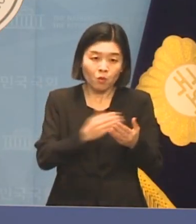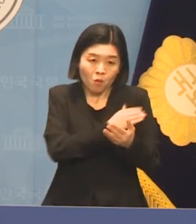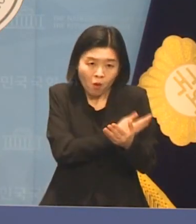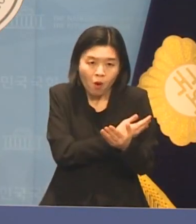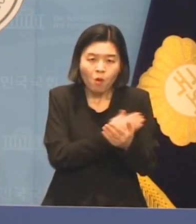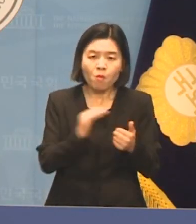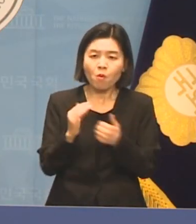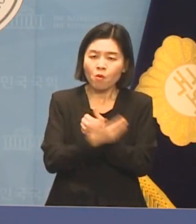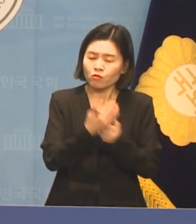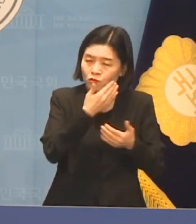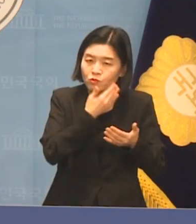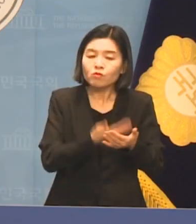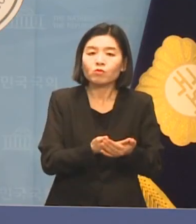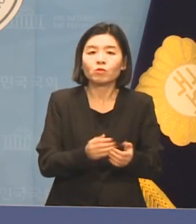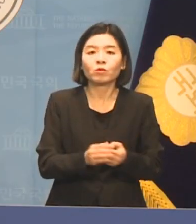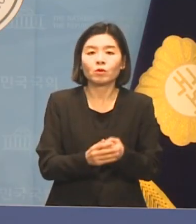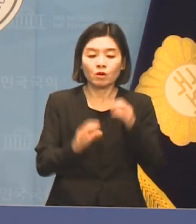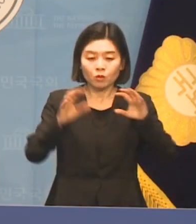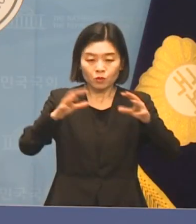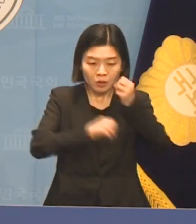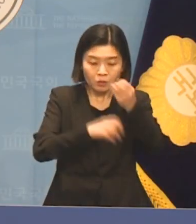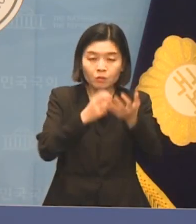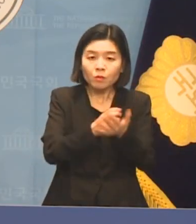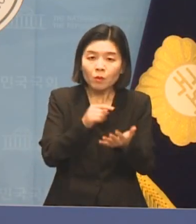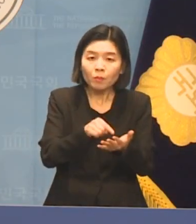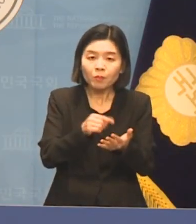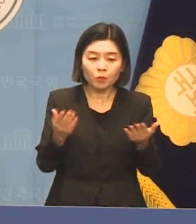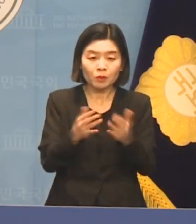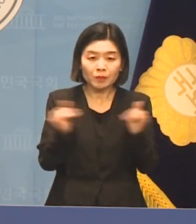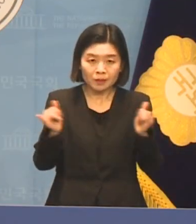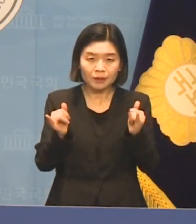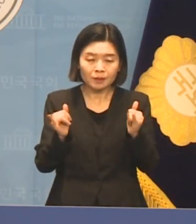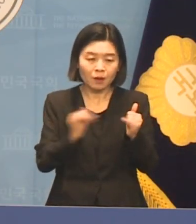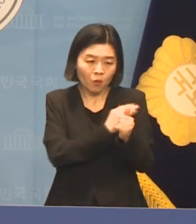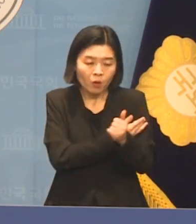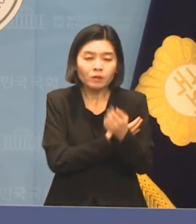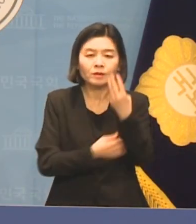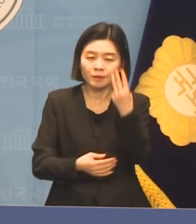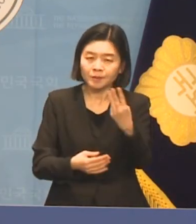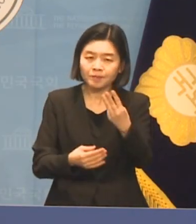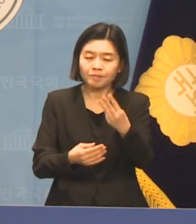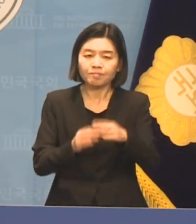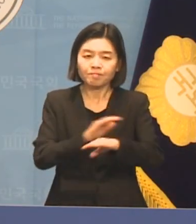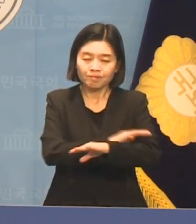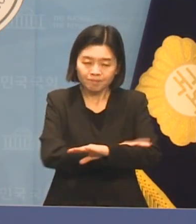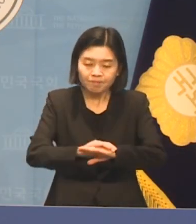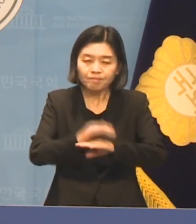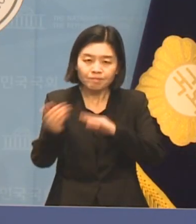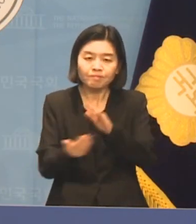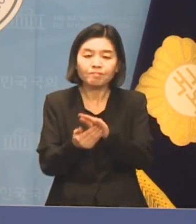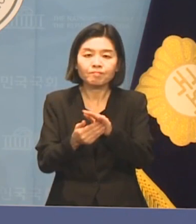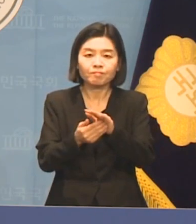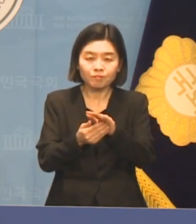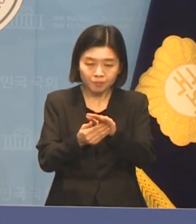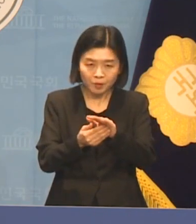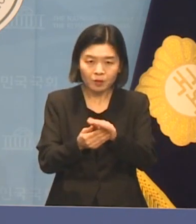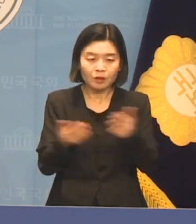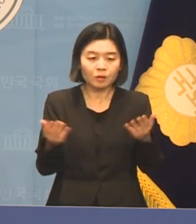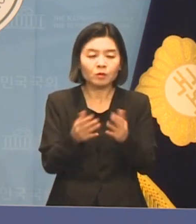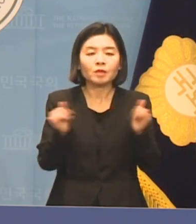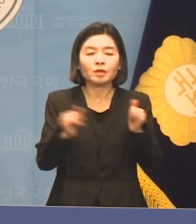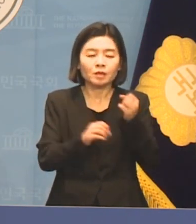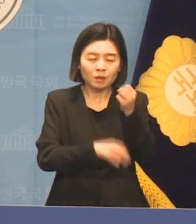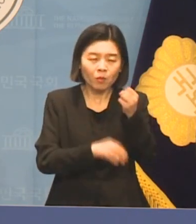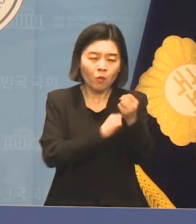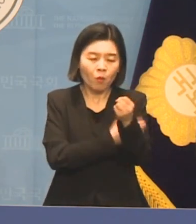사안이다. 헌법이 노동자에게 부여한 노동 3권의 온전한 실현과 일하는 모든 사람의 노동 기본권 보장을